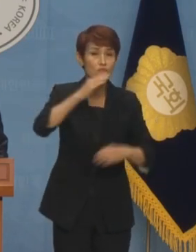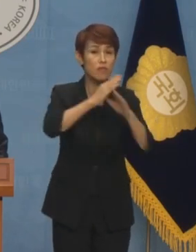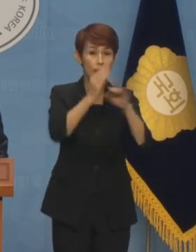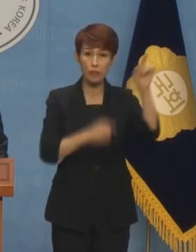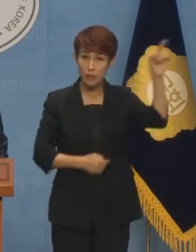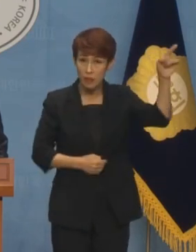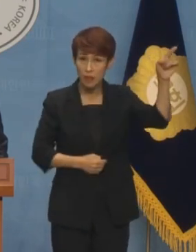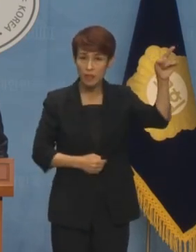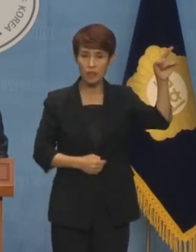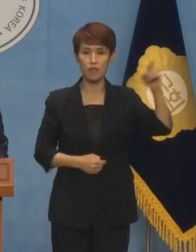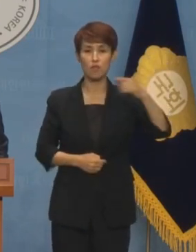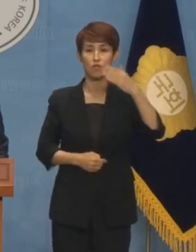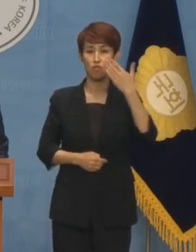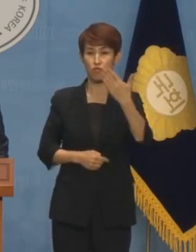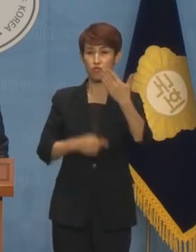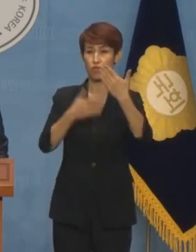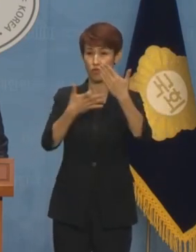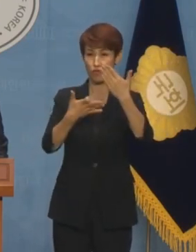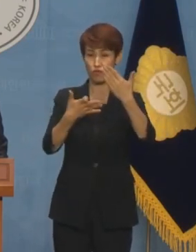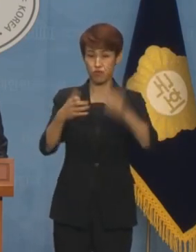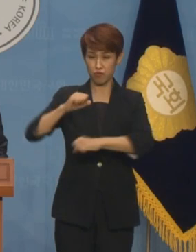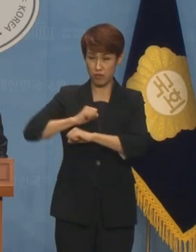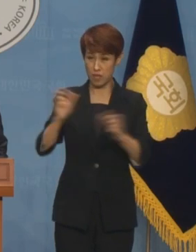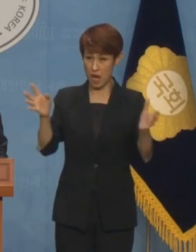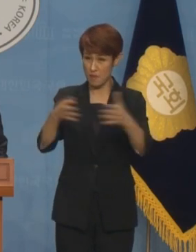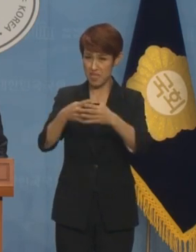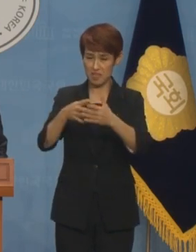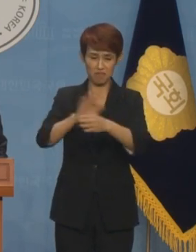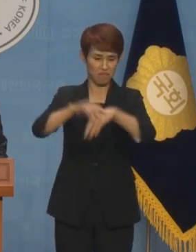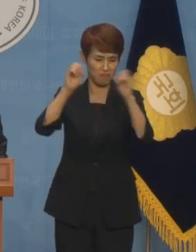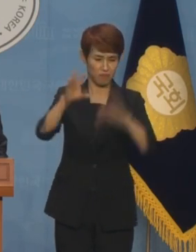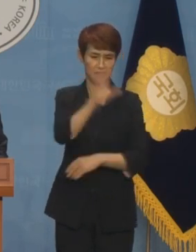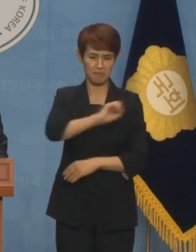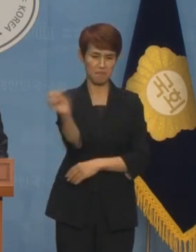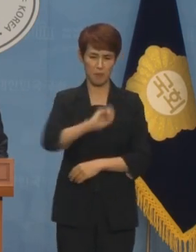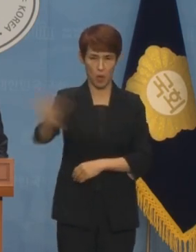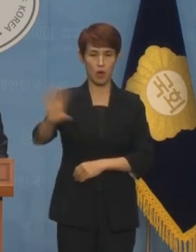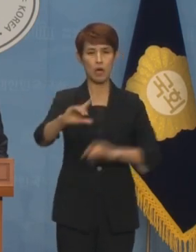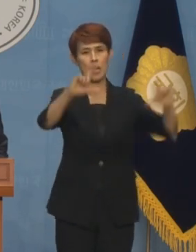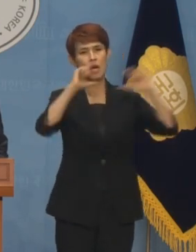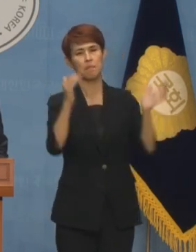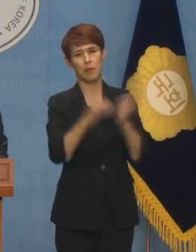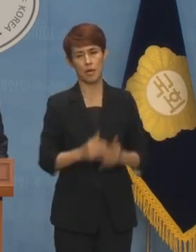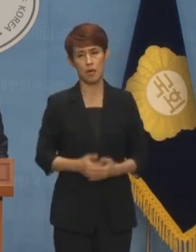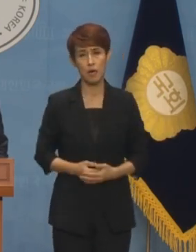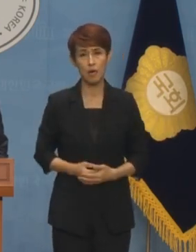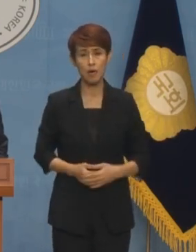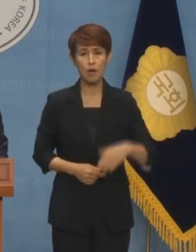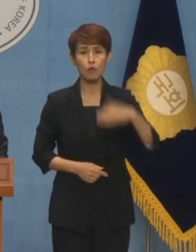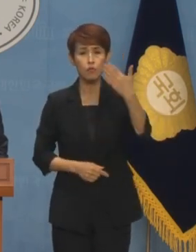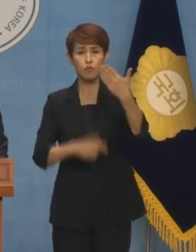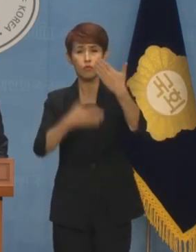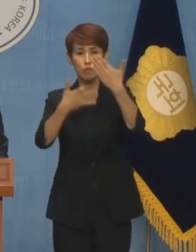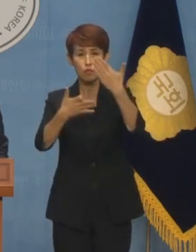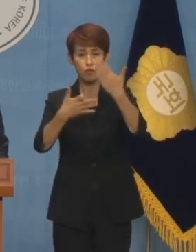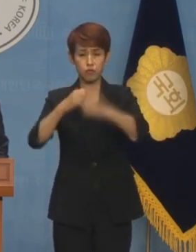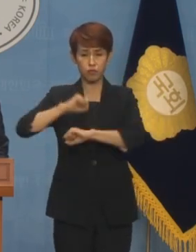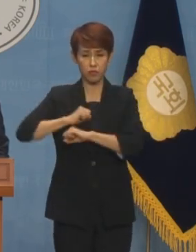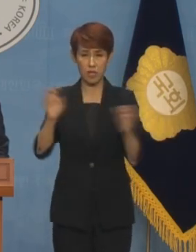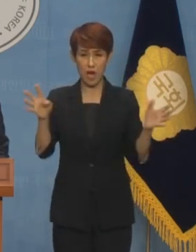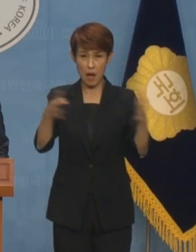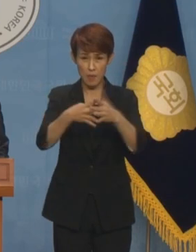북한도 9.19 군사합의서 무효화를 선언하였습니다. 9.19 군사합의서 무효화에 따른